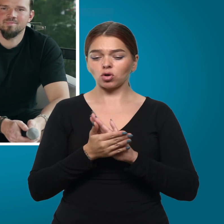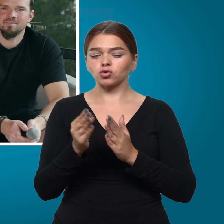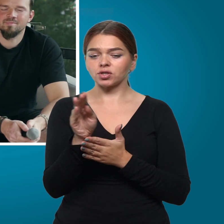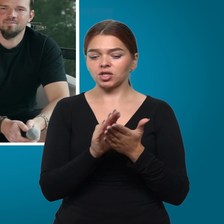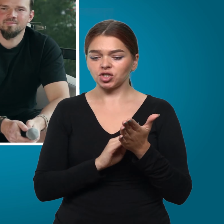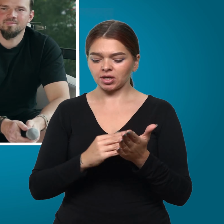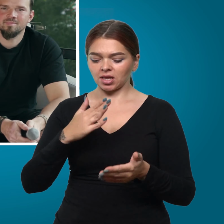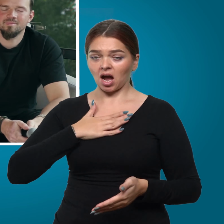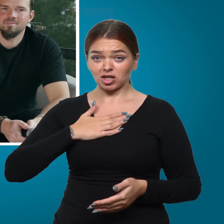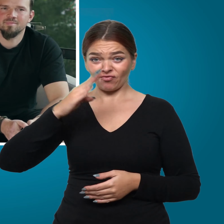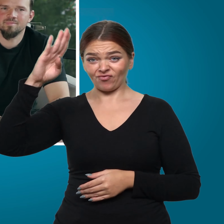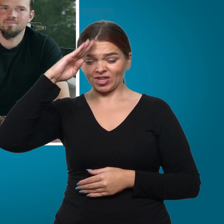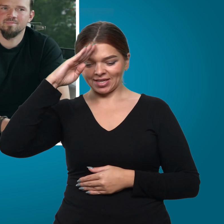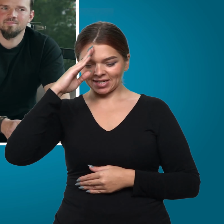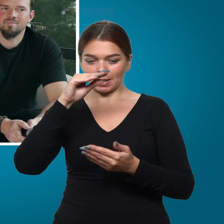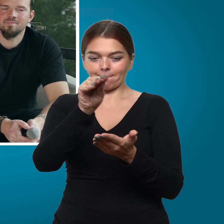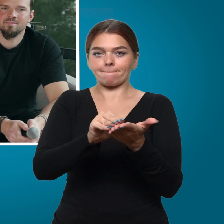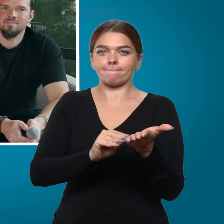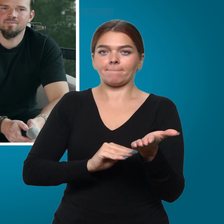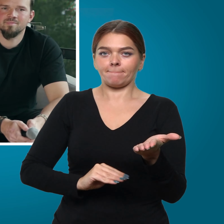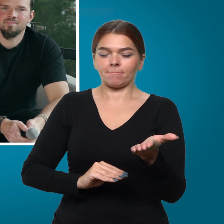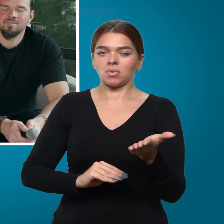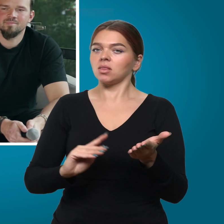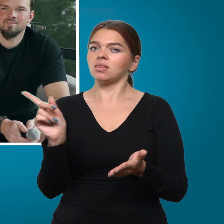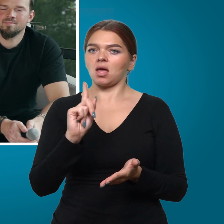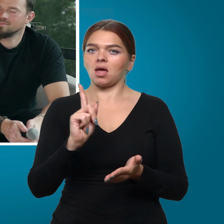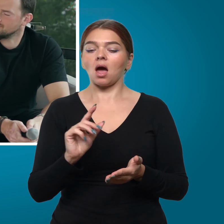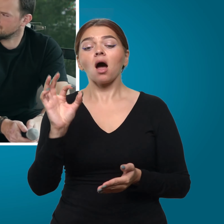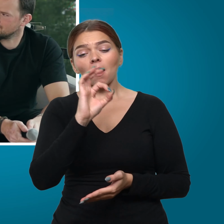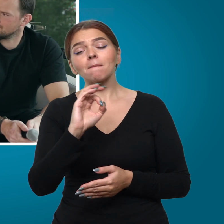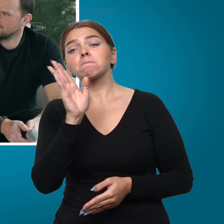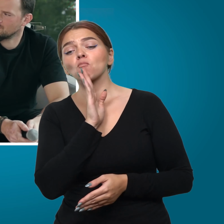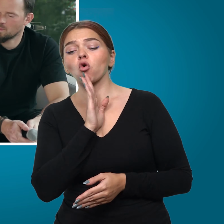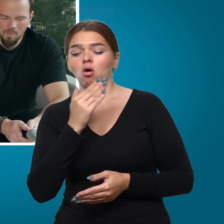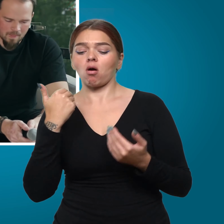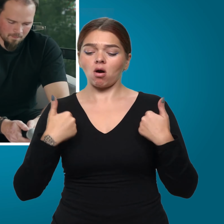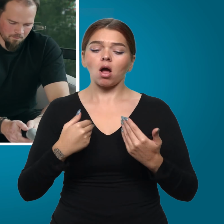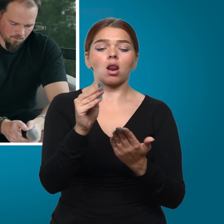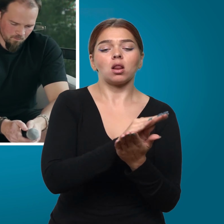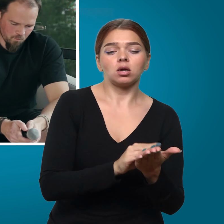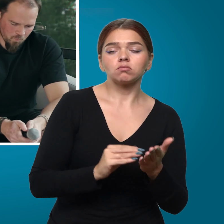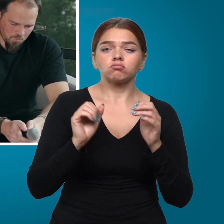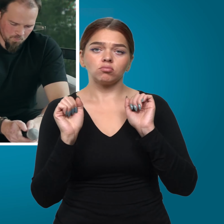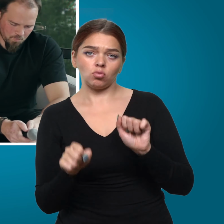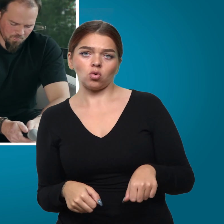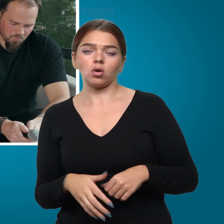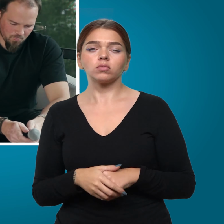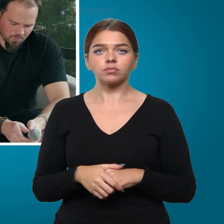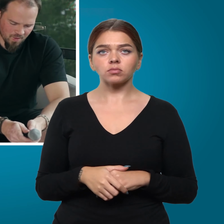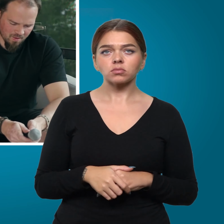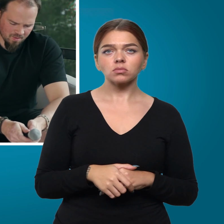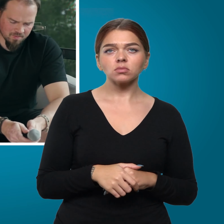apie pačios patirtis knygoje, tai kaip ir sakiau, kadangi pradėjau rašyti pati būdama paauglė, tai nori, nenori...